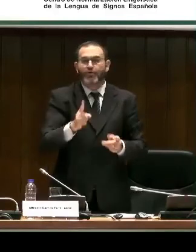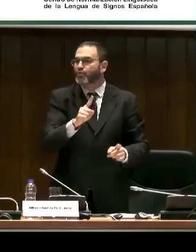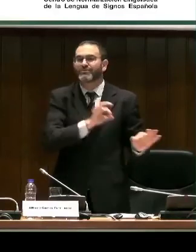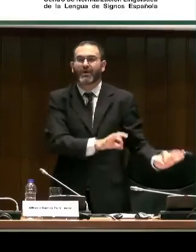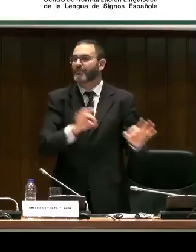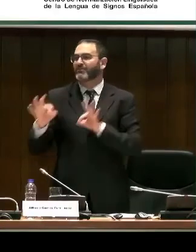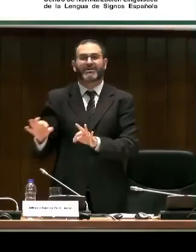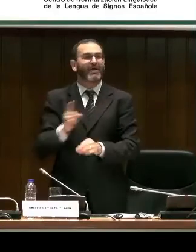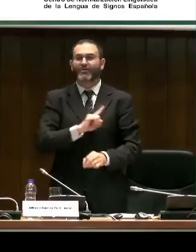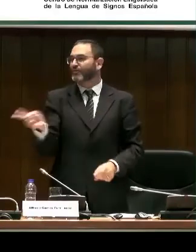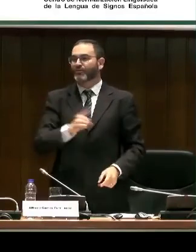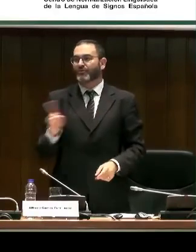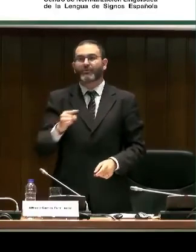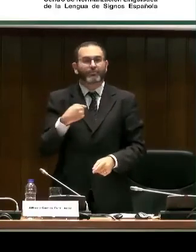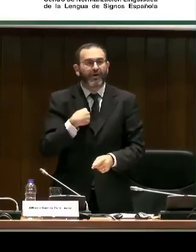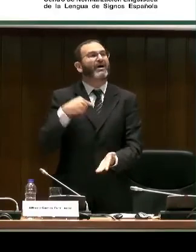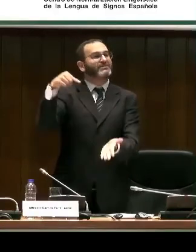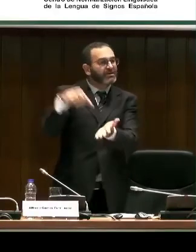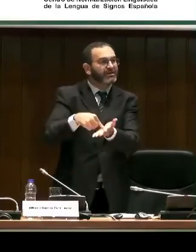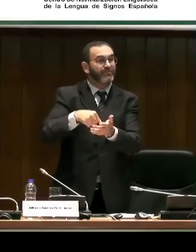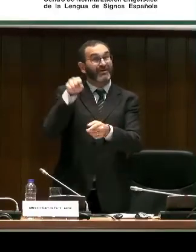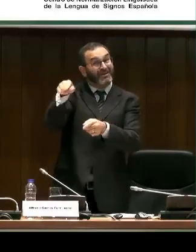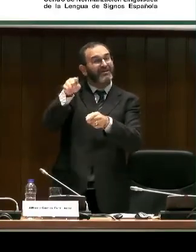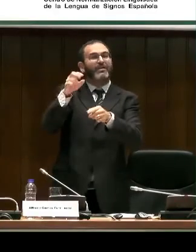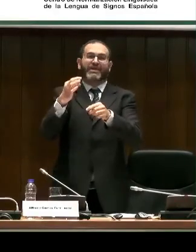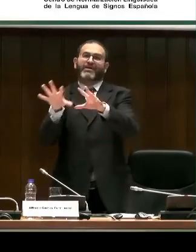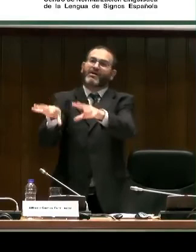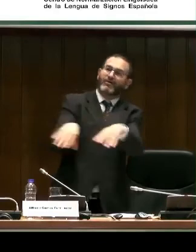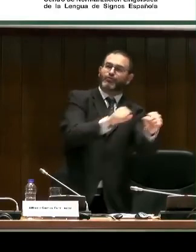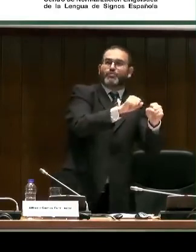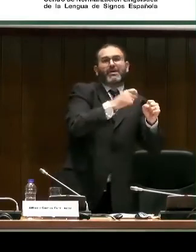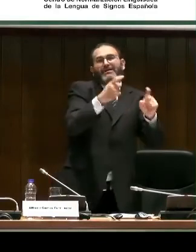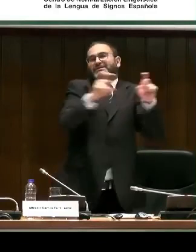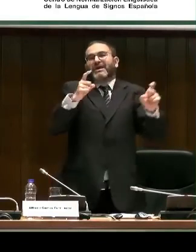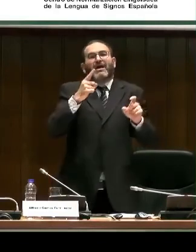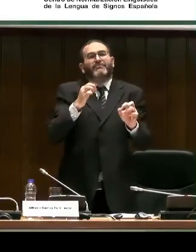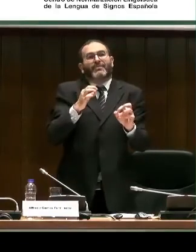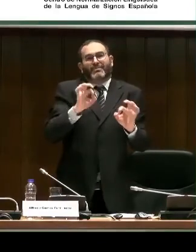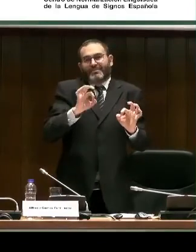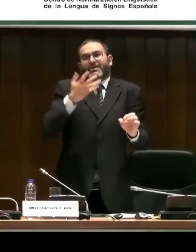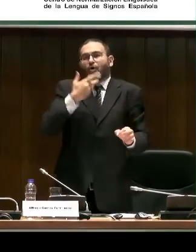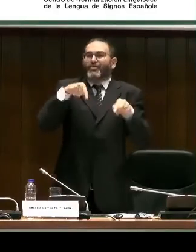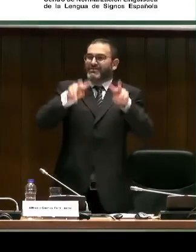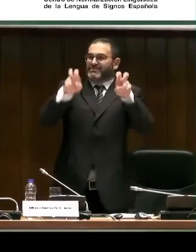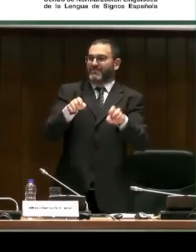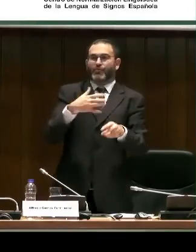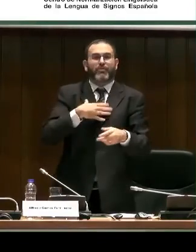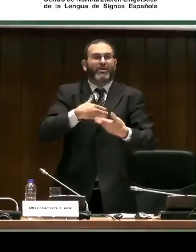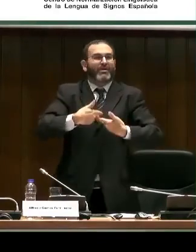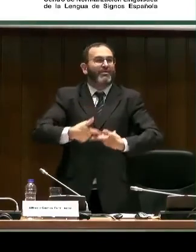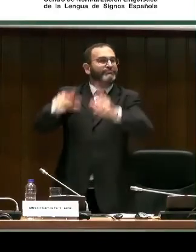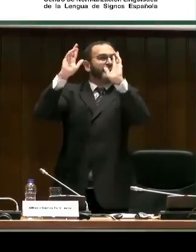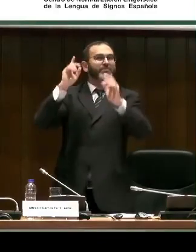nuevo, hay muchas intérpretes que no están preparadas para enfrentarse a este tipo de servicios. Tiene que ser